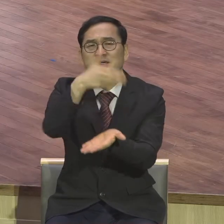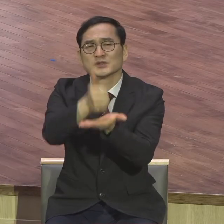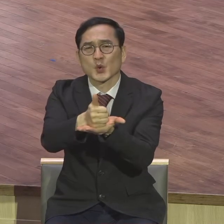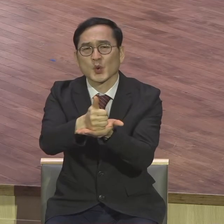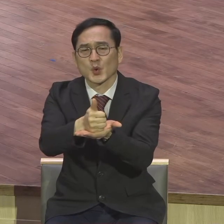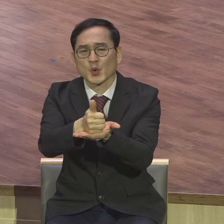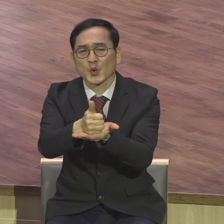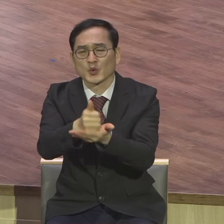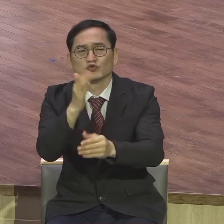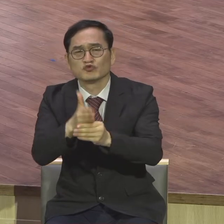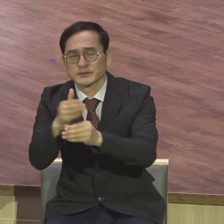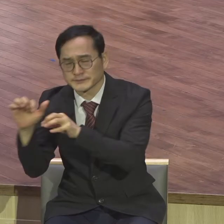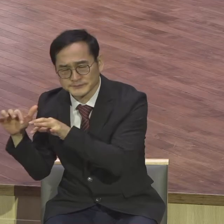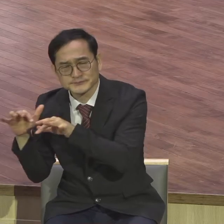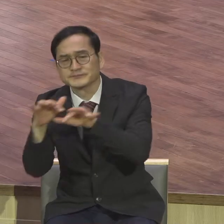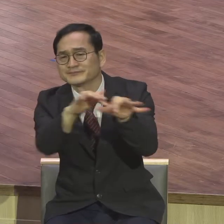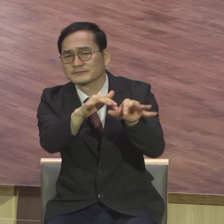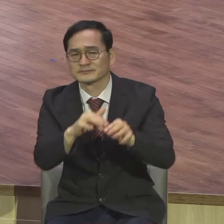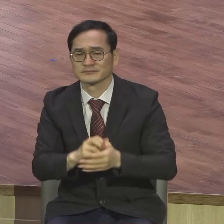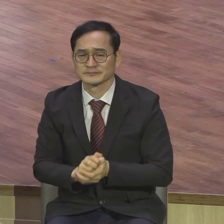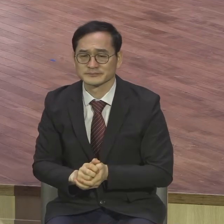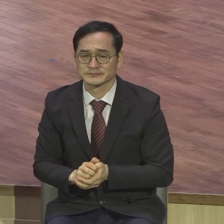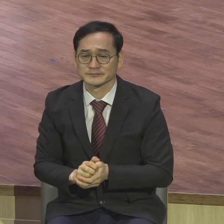그리스도에게로 그렇게 이제